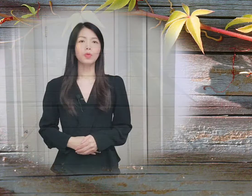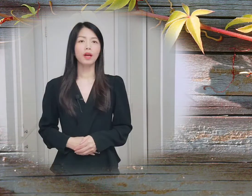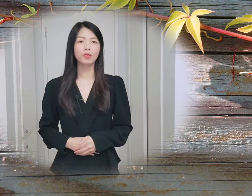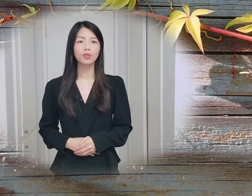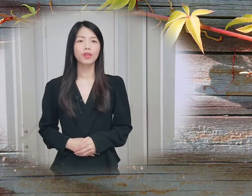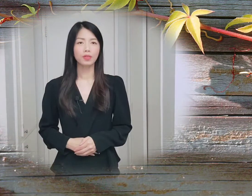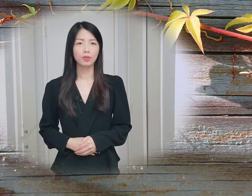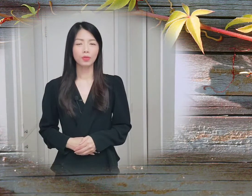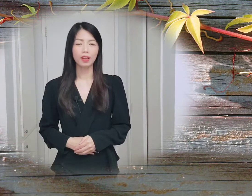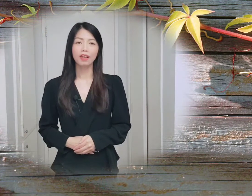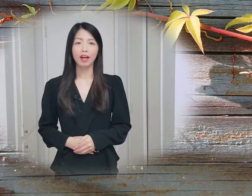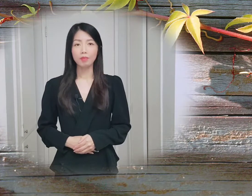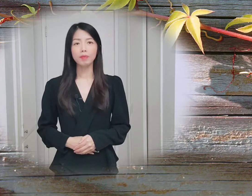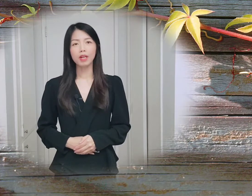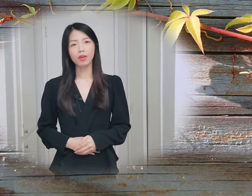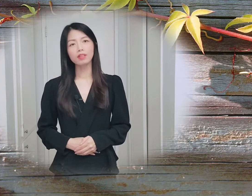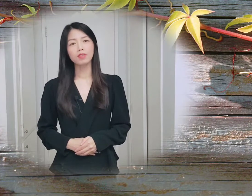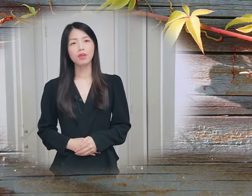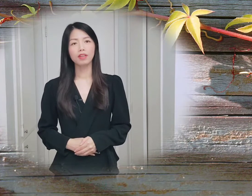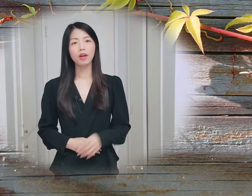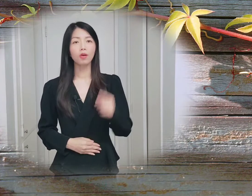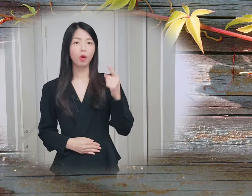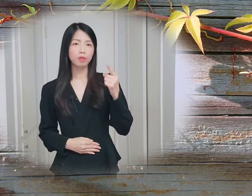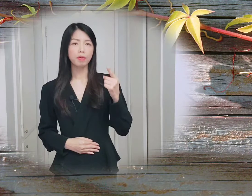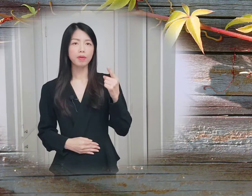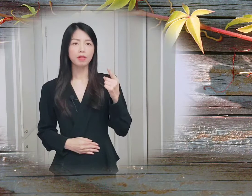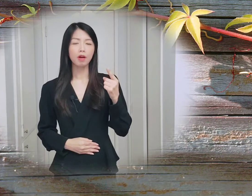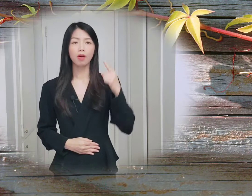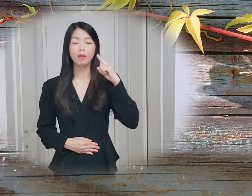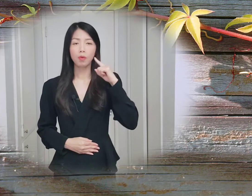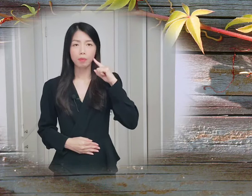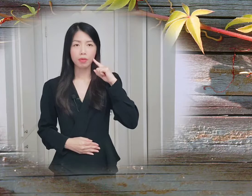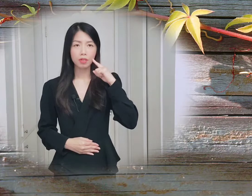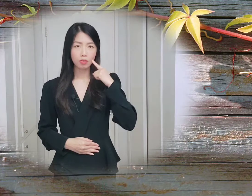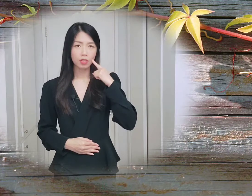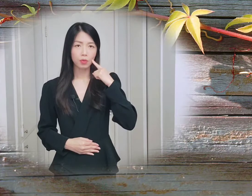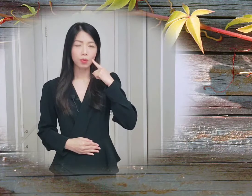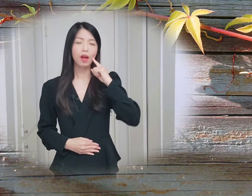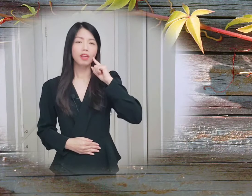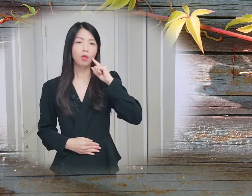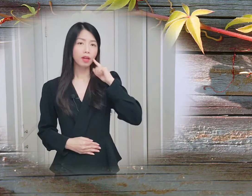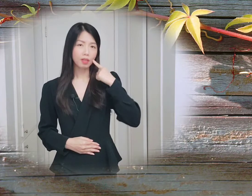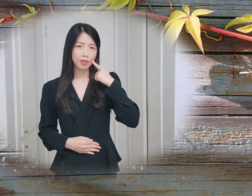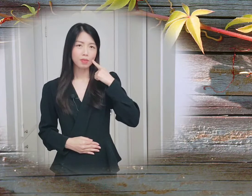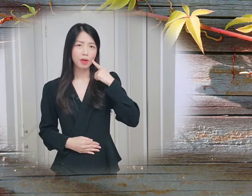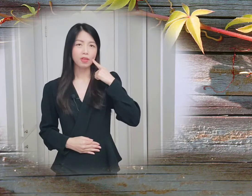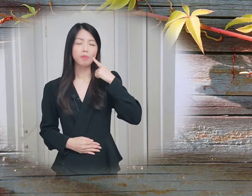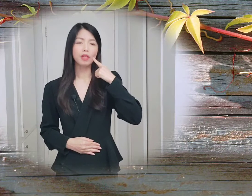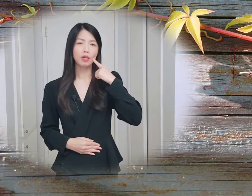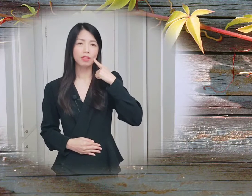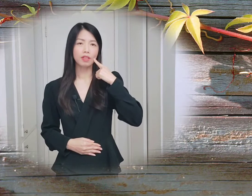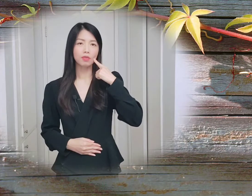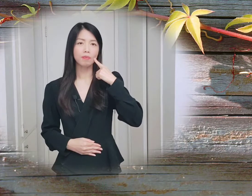아름답고 놀라운 주 예수. 아름답다라고 한 뜻의 수어는요, 검지만 피셔서 볼 한번 찍어주시고 여기까지만